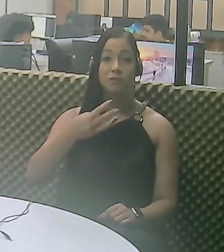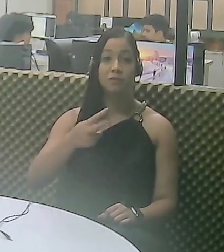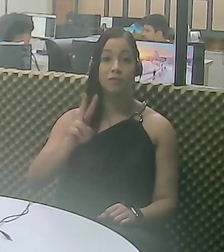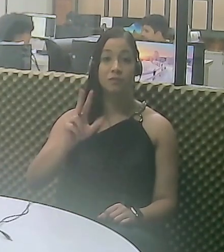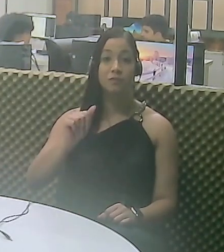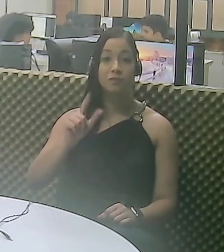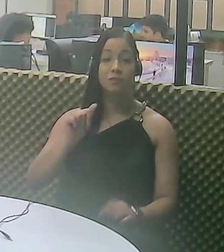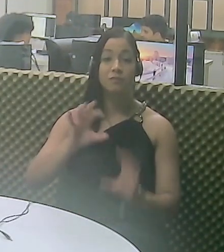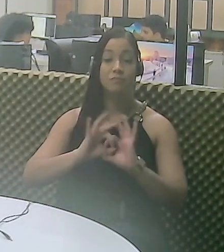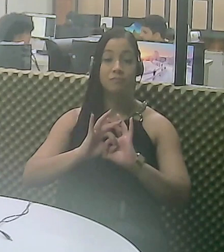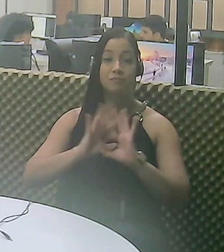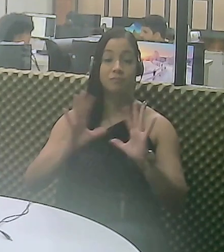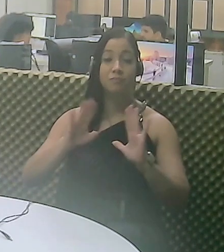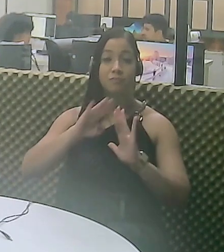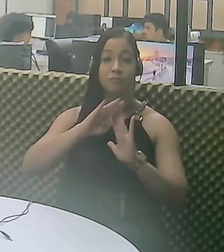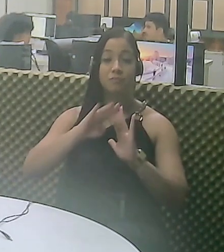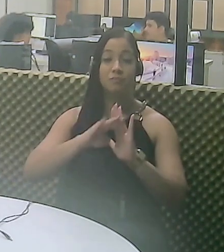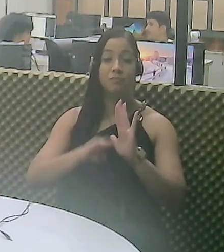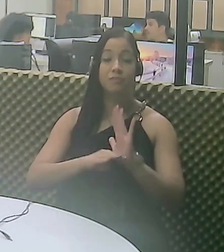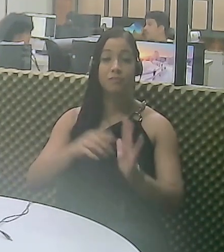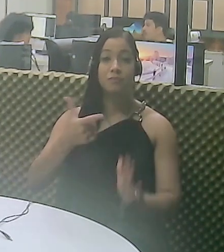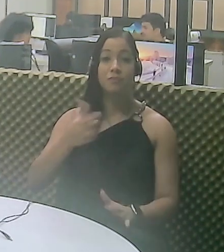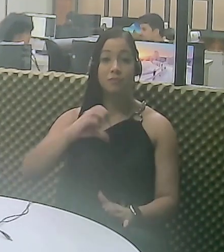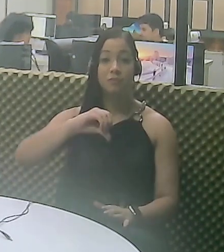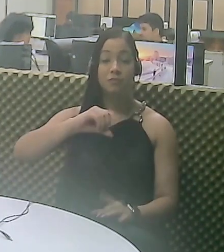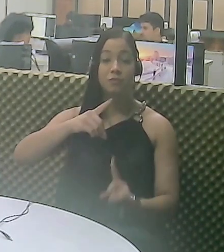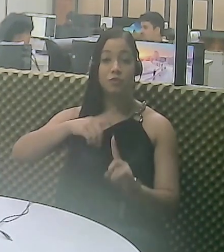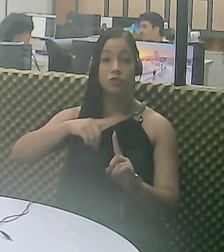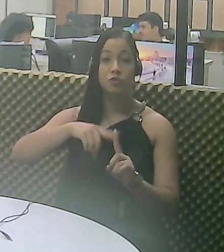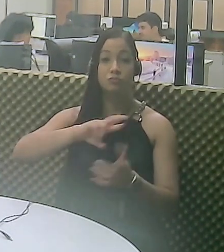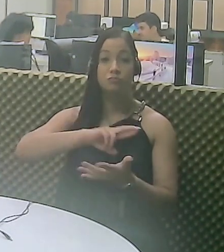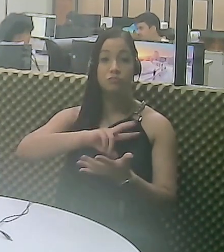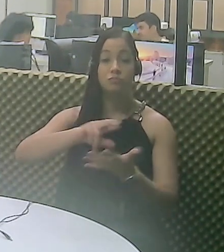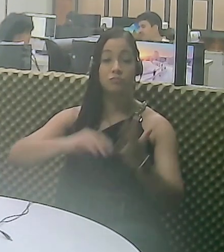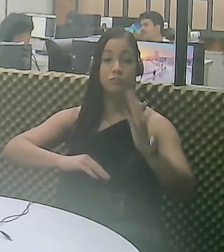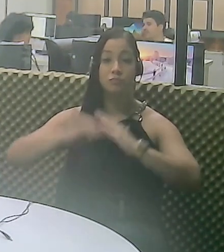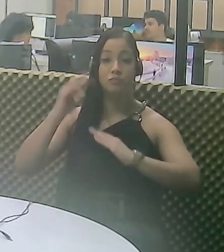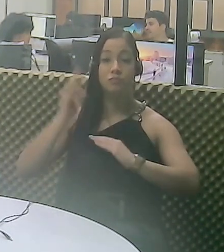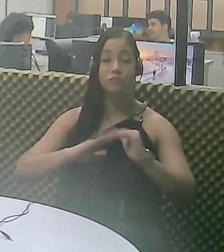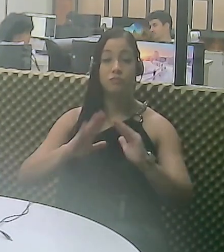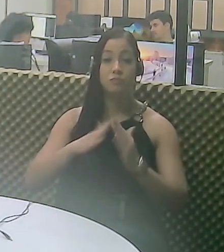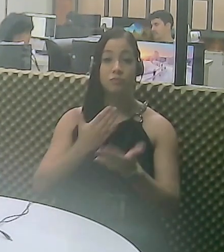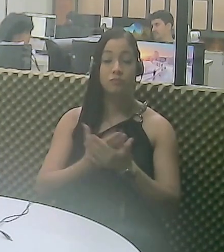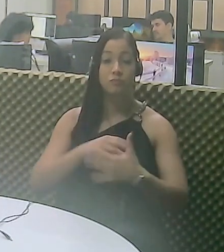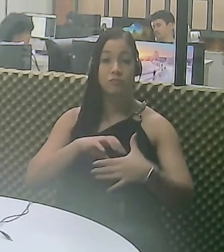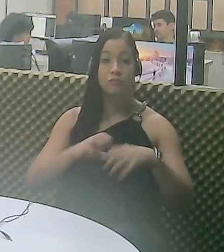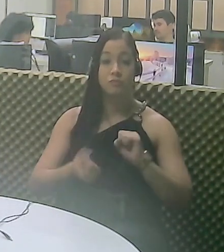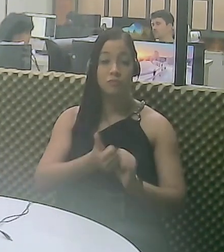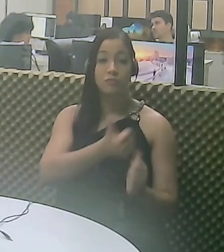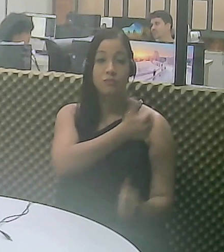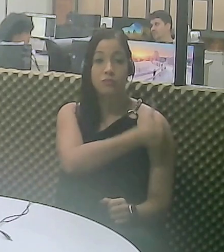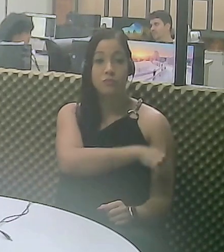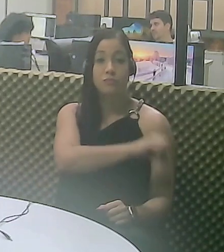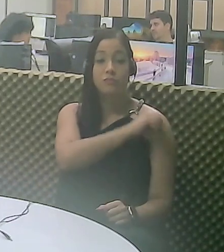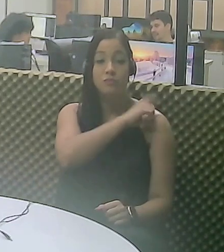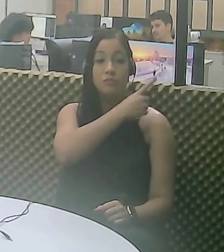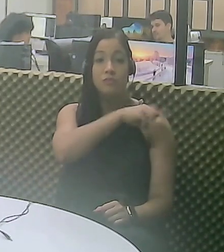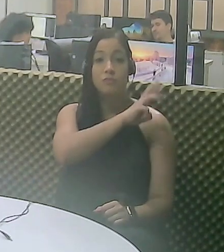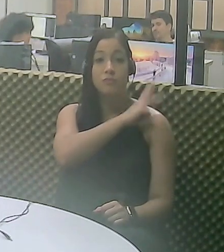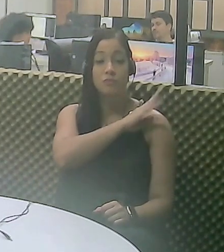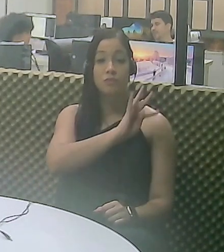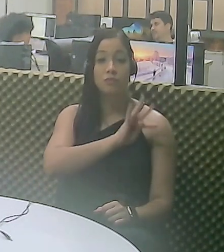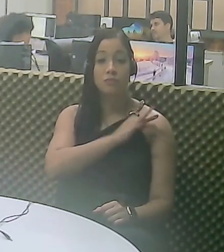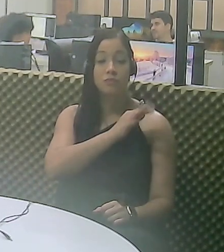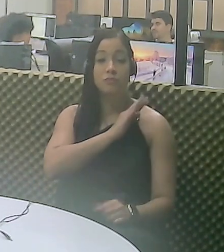vagas disponíveis, divididas entre 29 tipos de cargos para os níveis de escolaridade fundamental, médio,